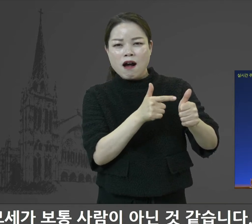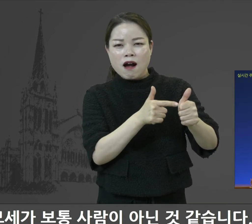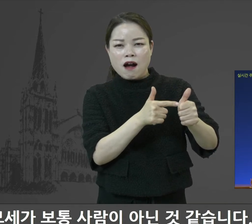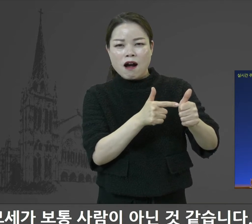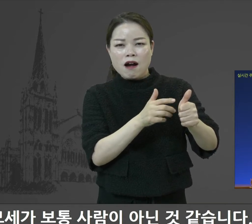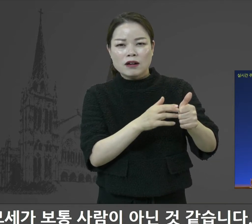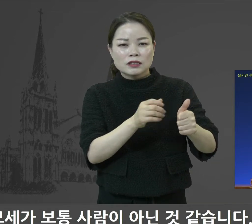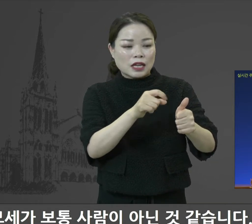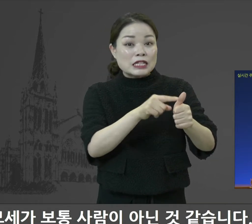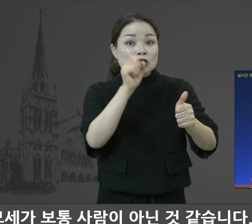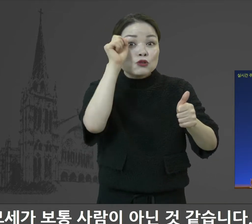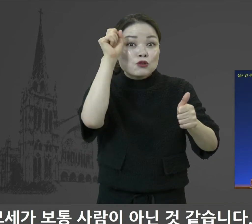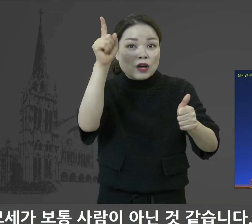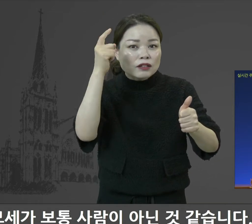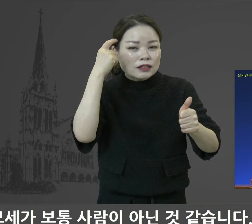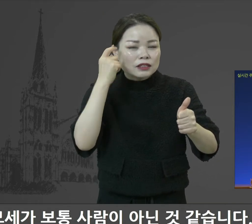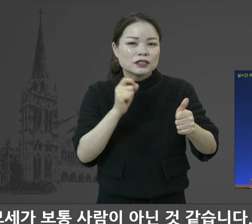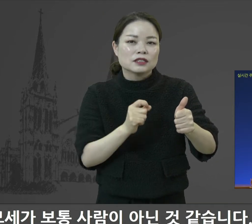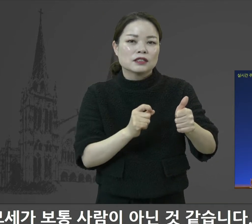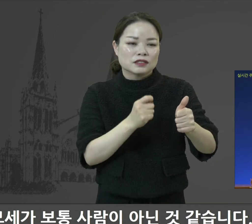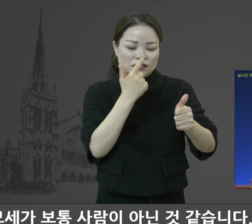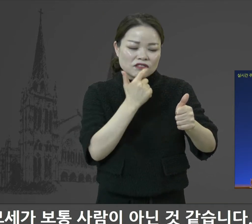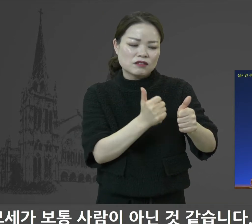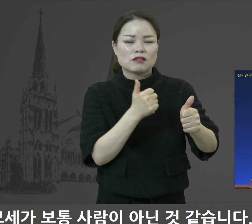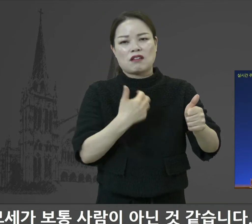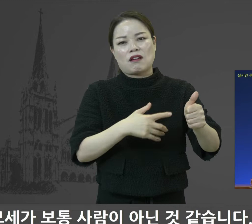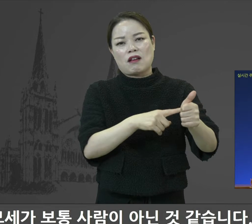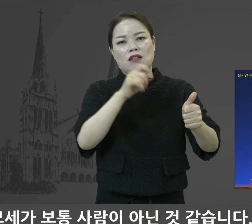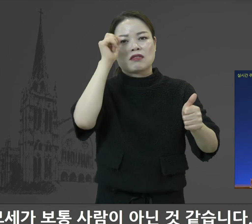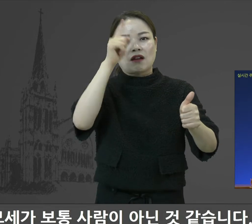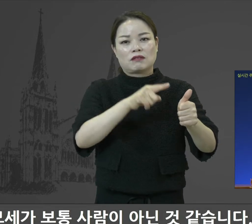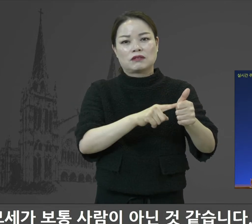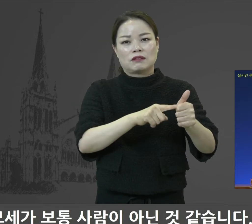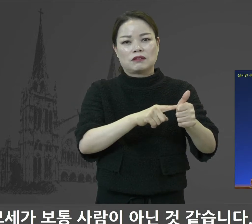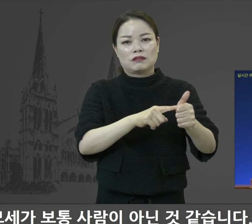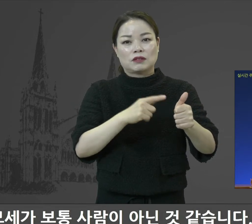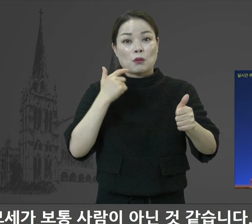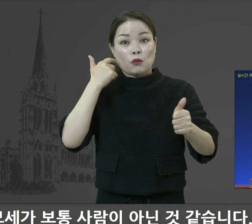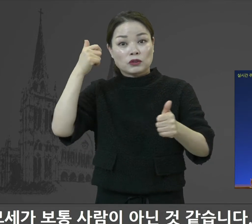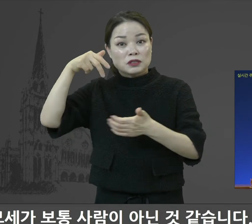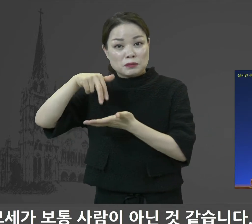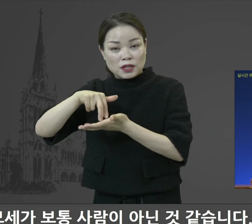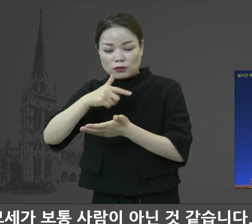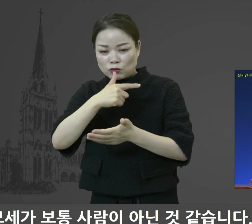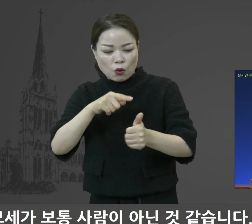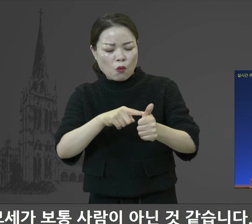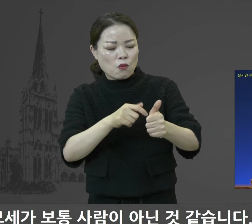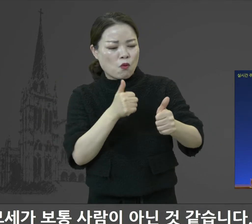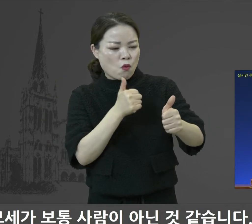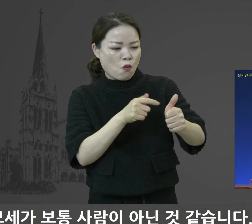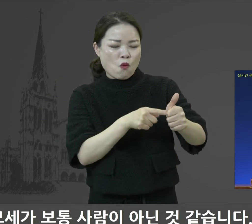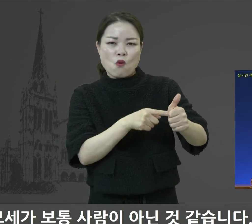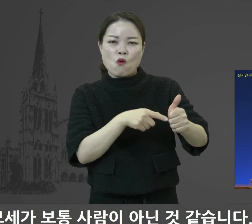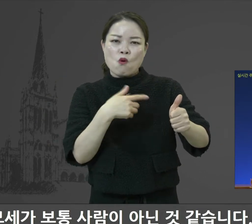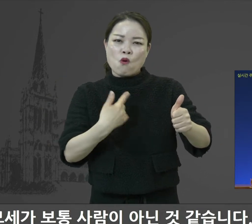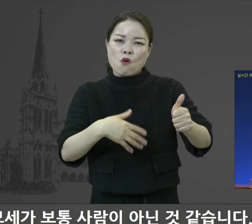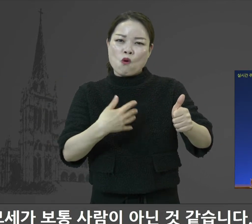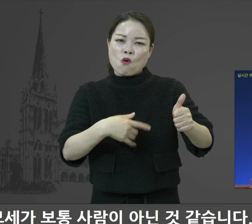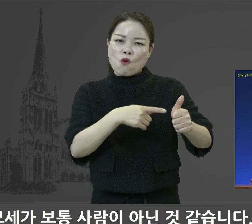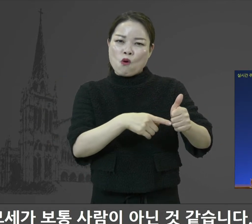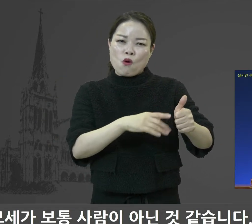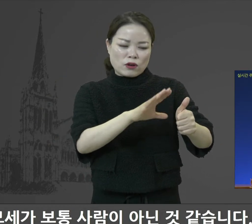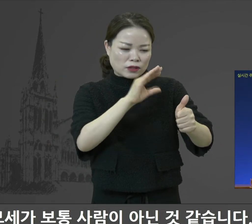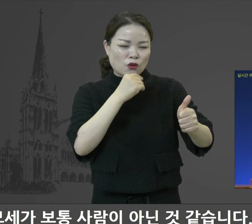정말 위대하신 분인데 이렇게까지 멋있는 분인지 몰랐습니다. 좀 마음의 사모함이 아주 컸습니다. 모세 좀